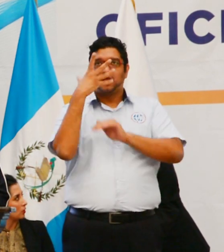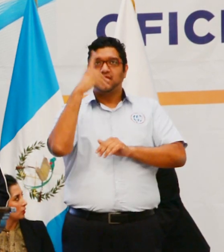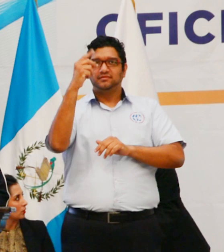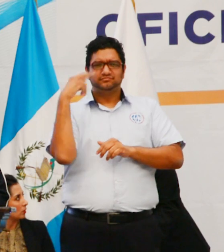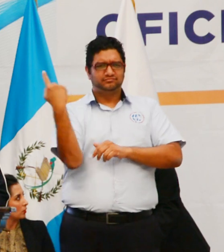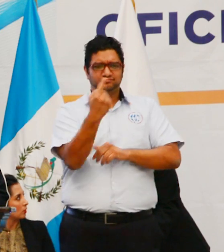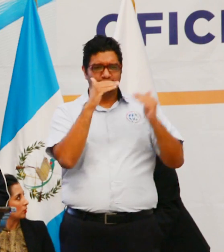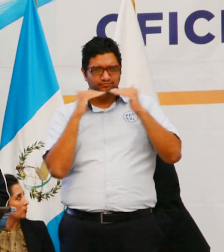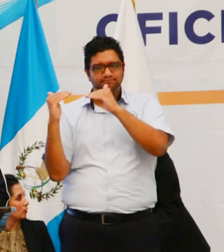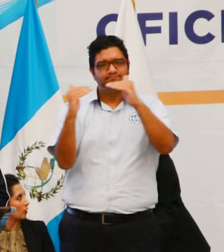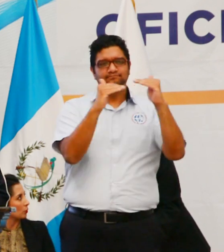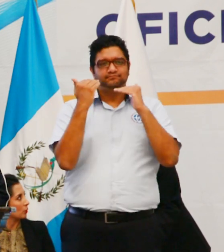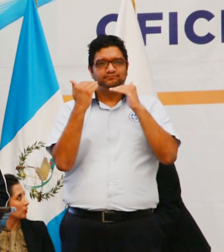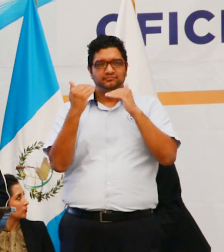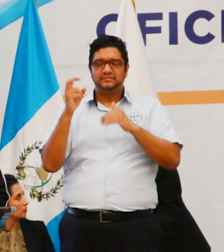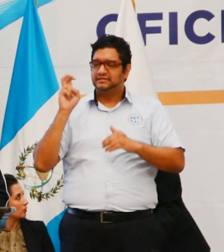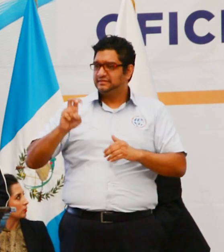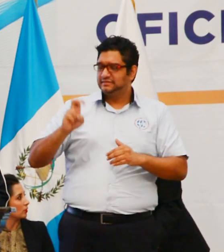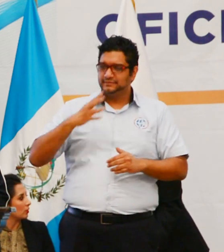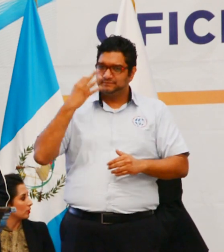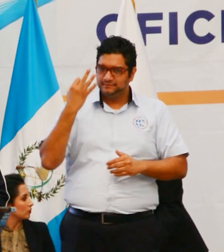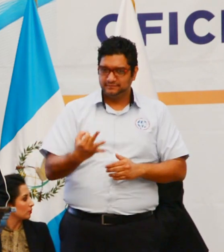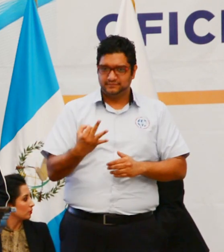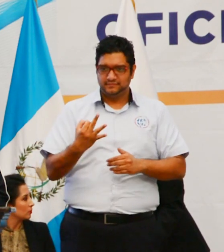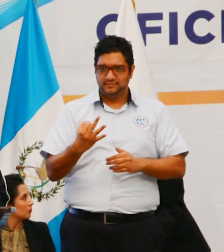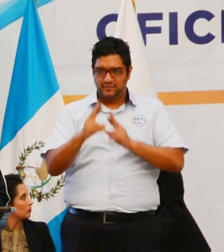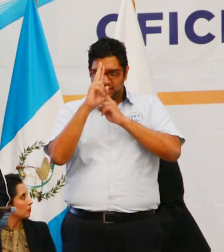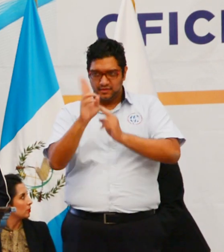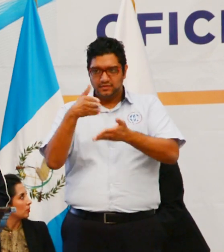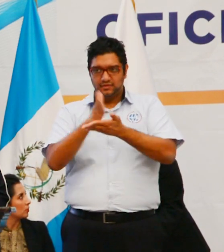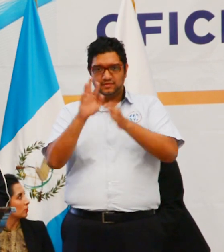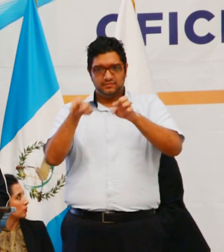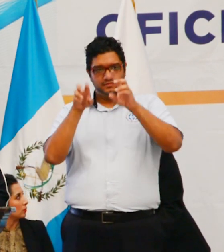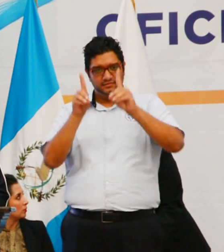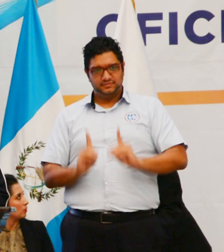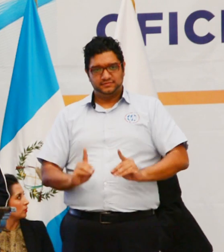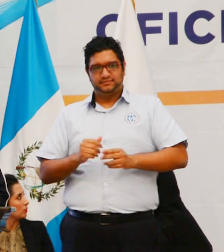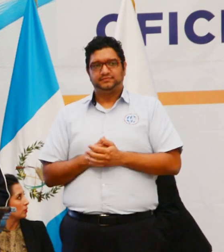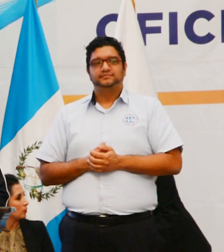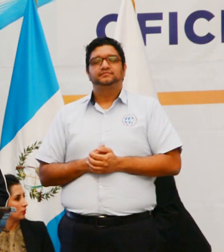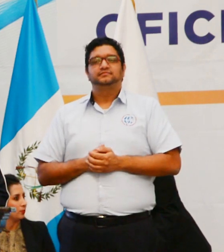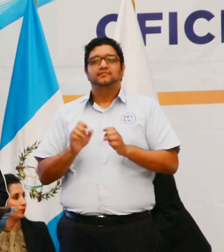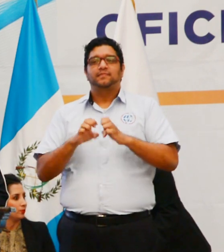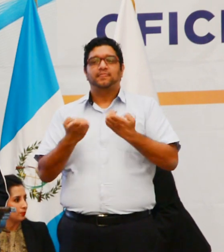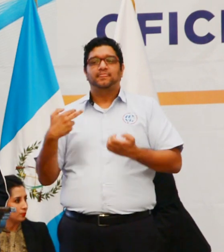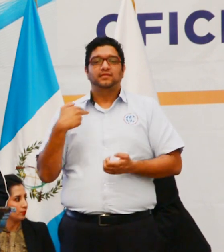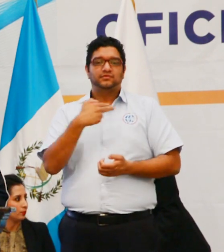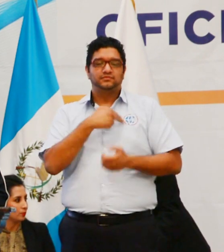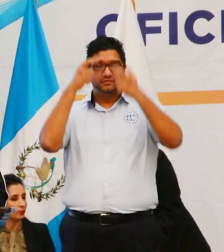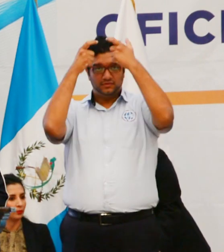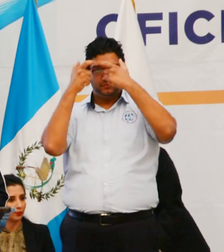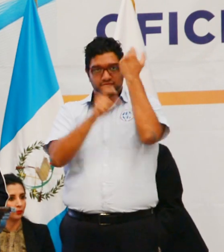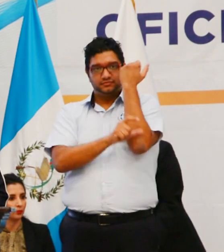es importante asegurar el cumplimiento de los derechos de las personas con discapacidad. De esta forma, el Benemérito